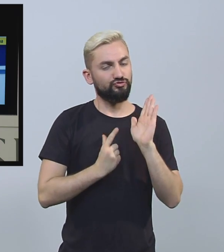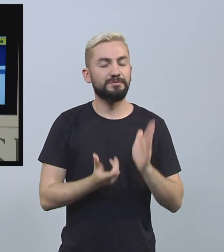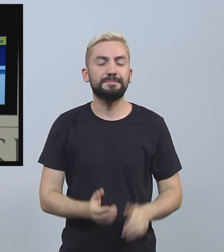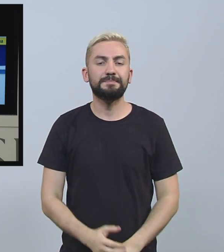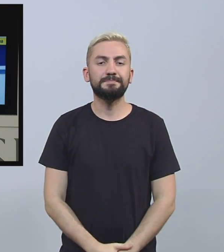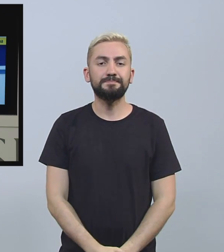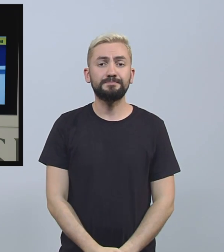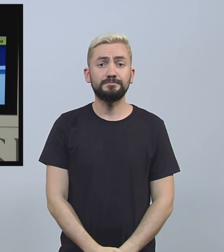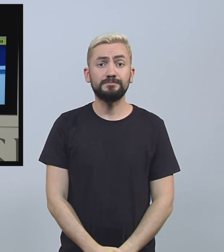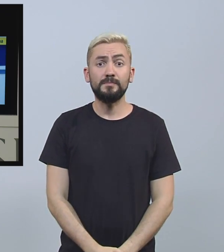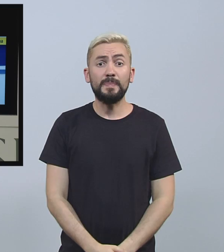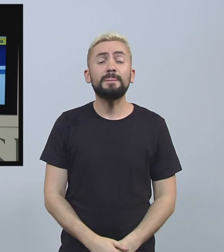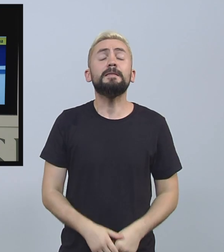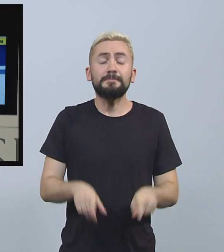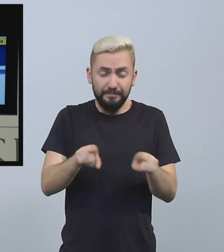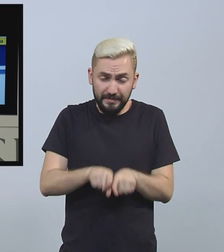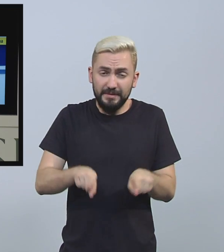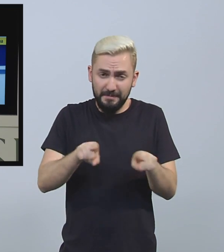Um dos desdobramentos